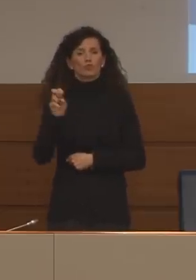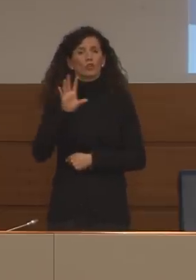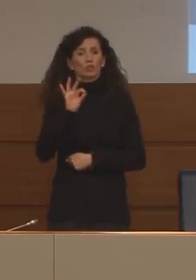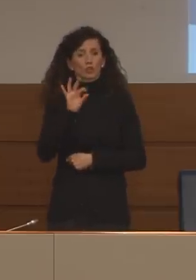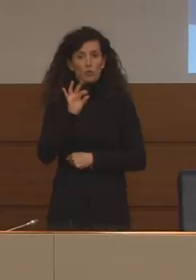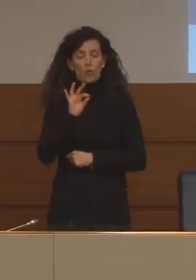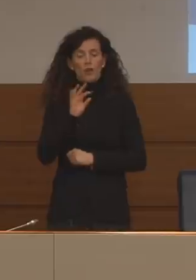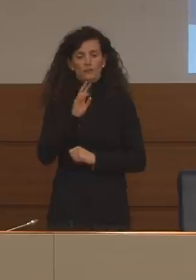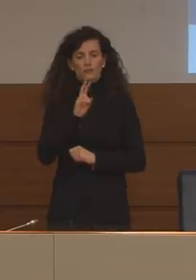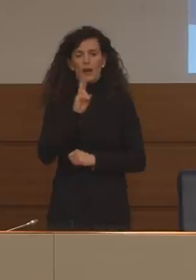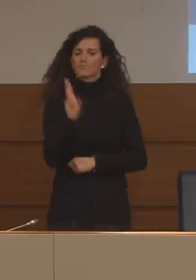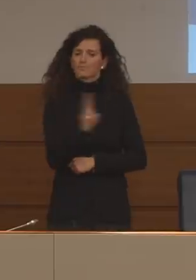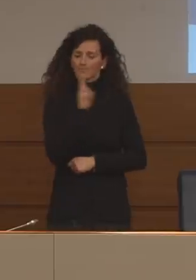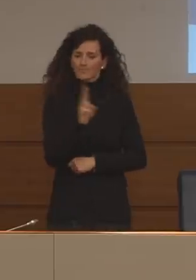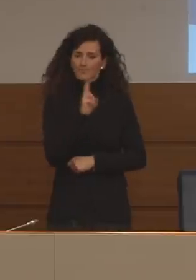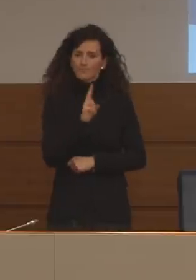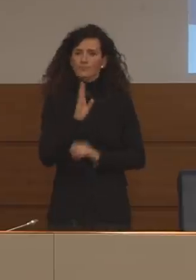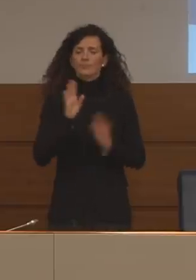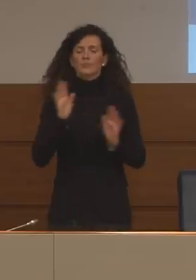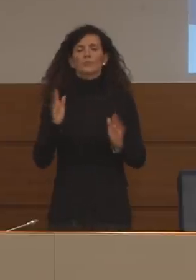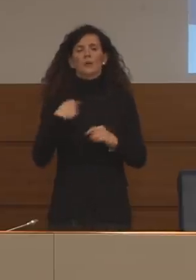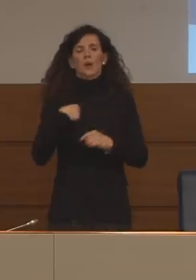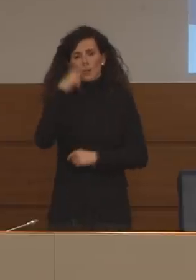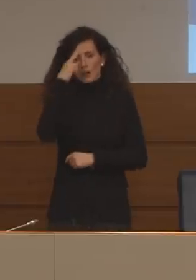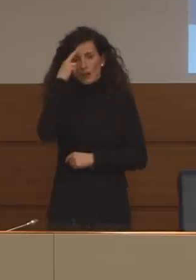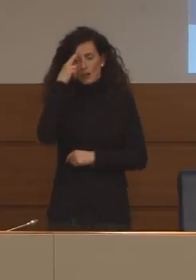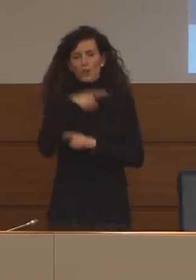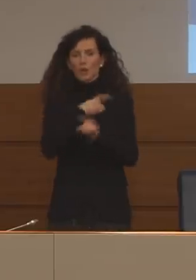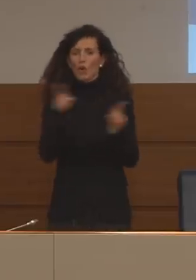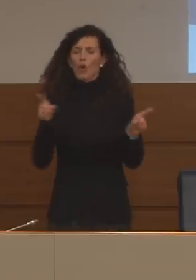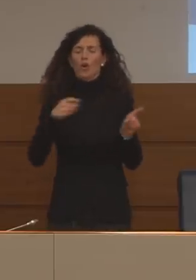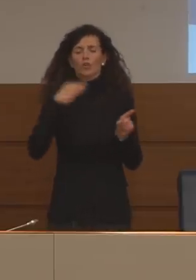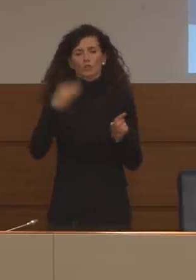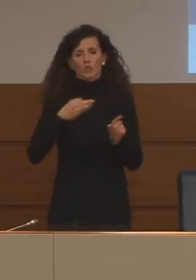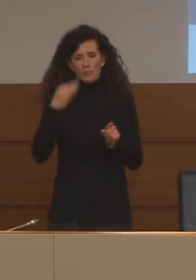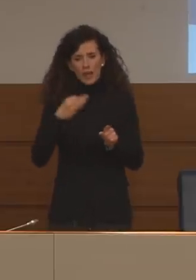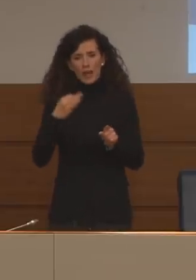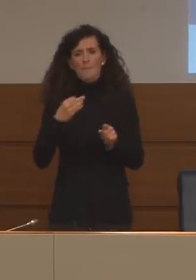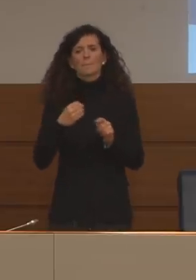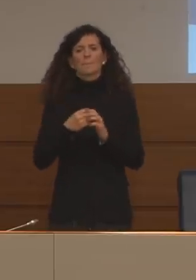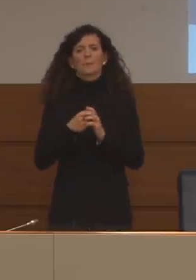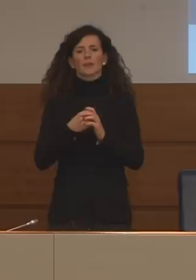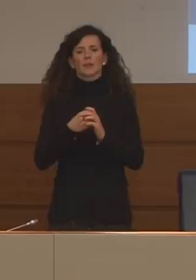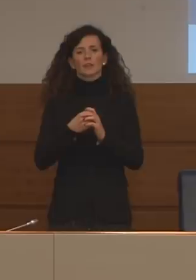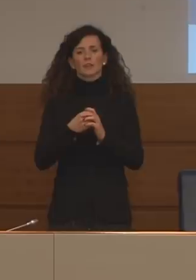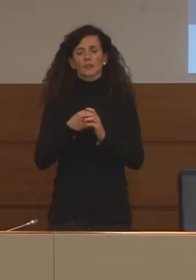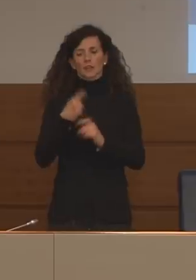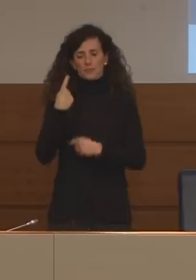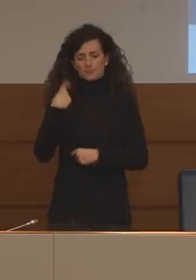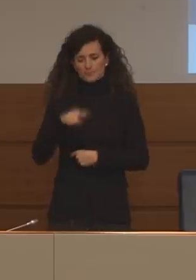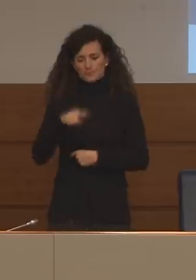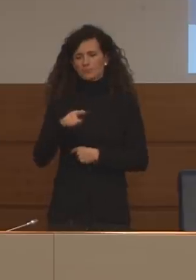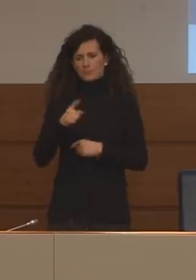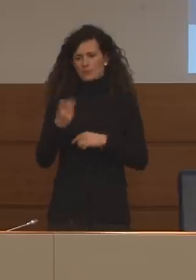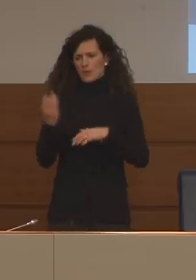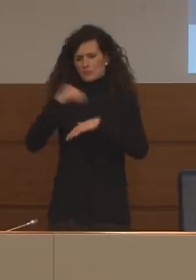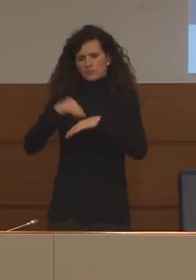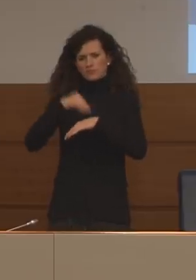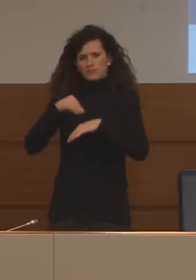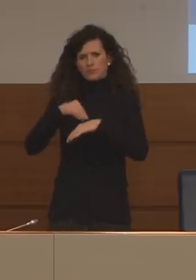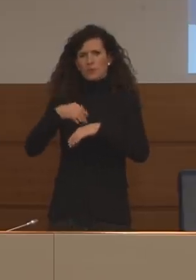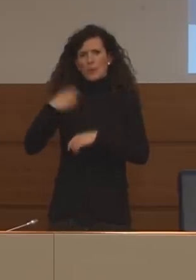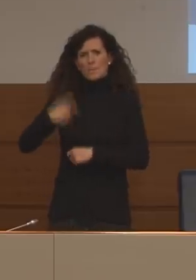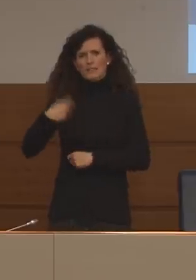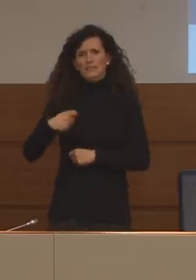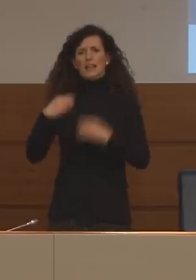decessi voglio sempre ricordare che poi sarà e e su questo e altre cose interverrà il presidente